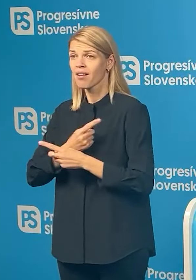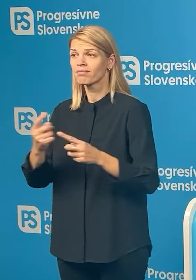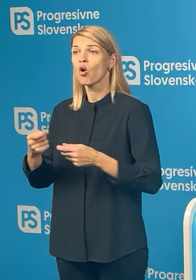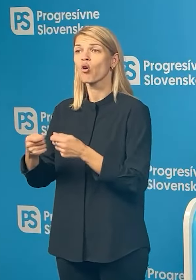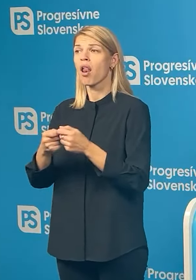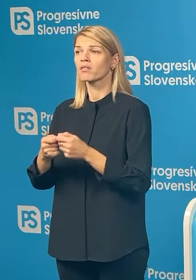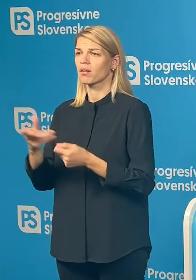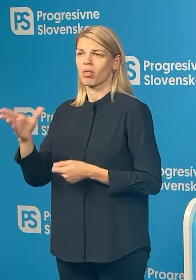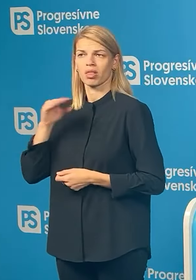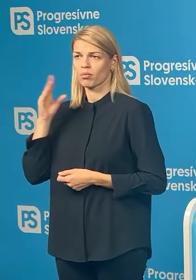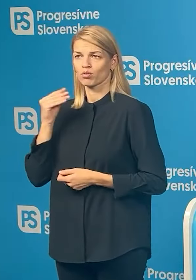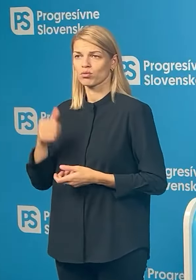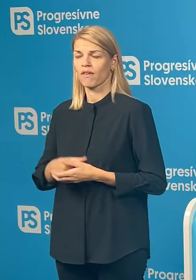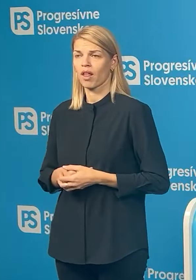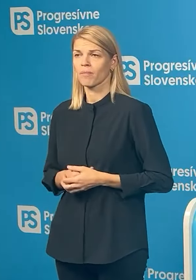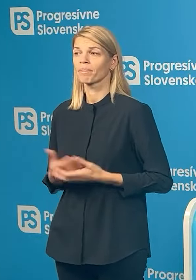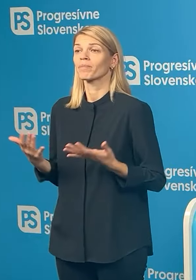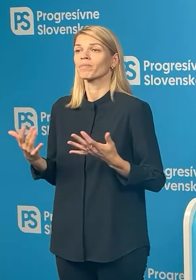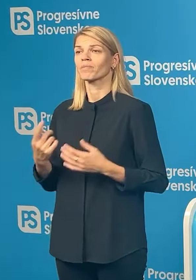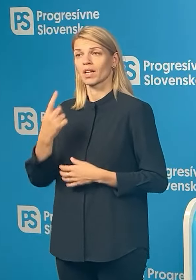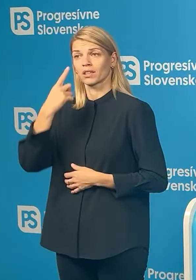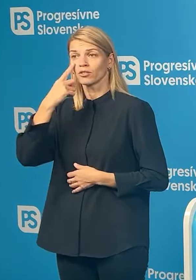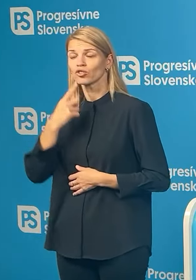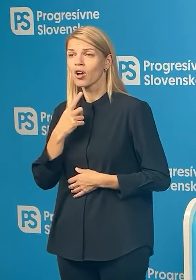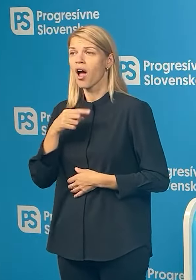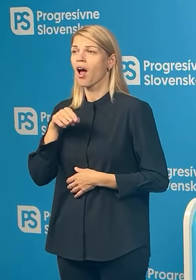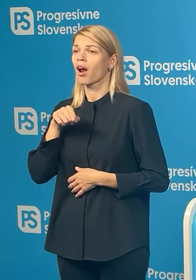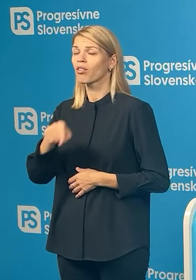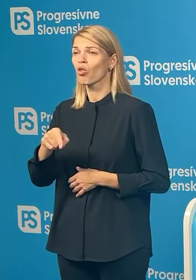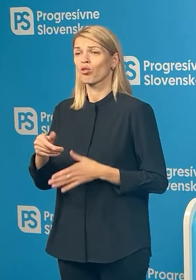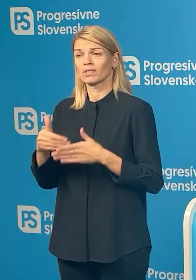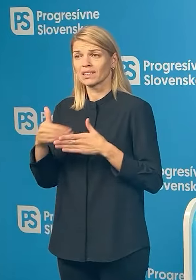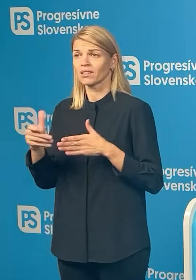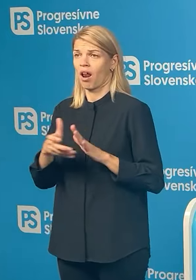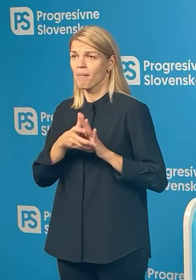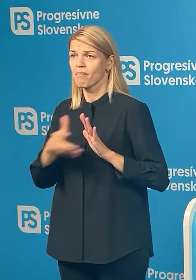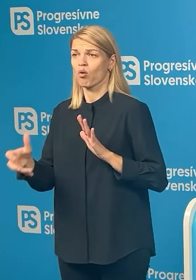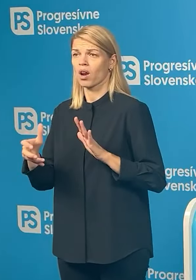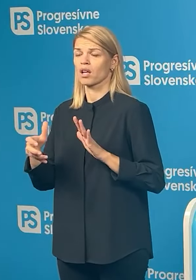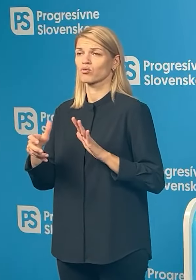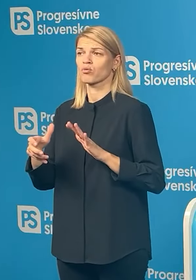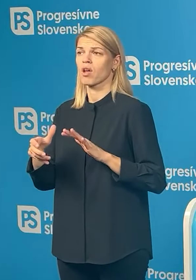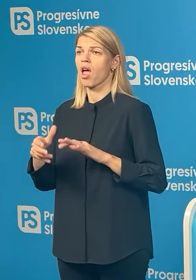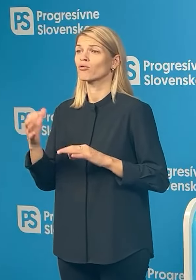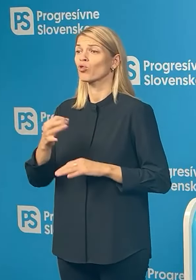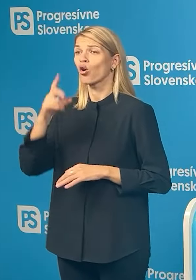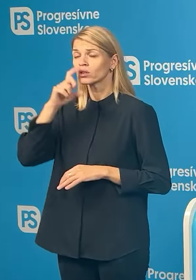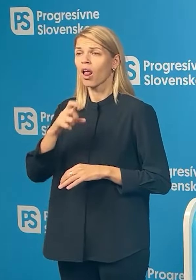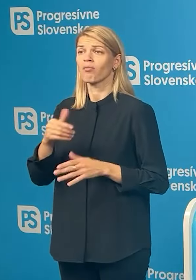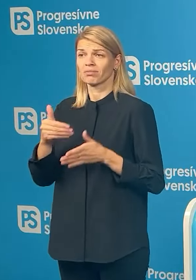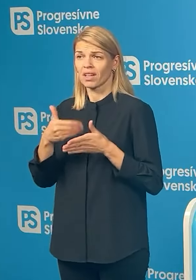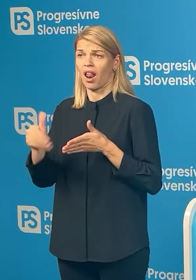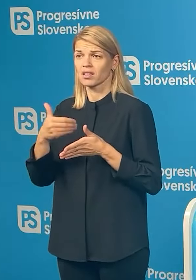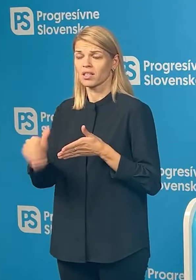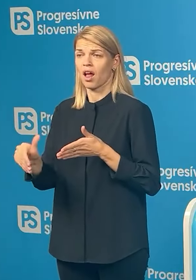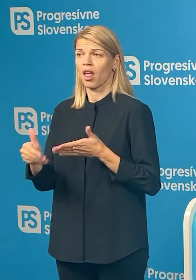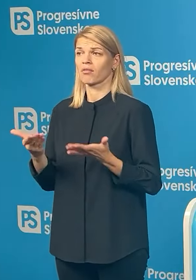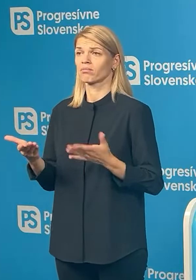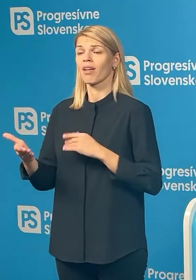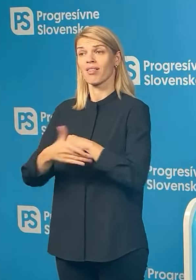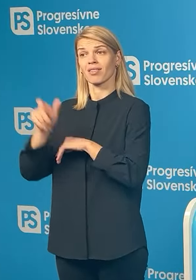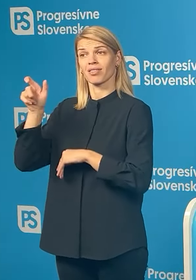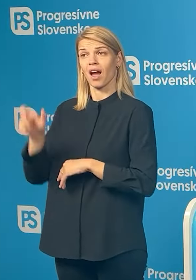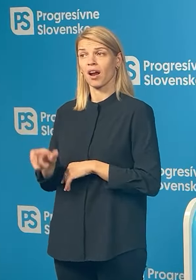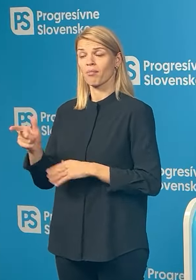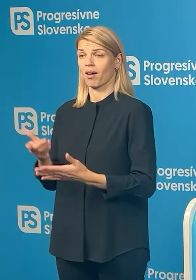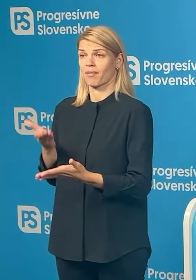dopadlo. Žiaľ, tento zlý trend pokračuje ďalej a ďalšiu slabotu Tomáš Taraba